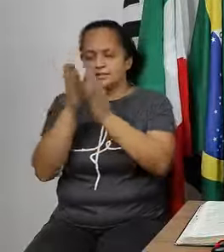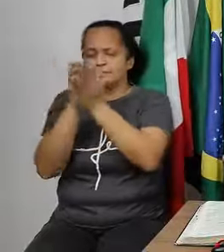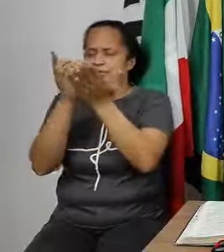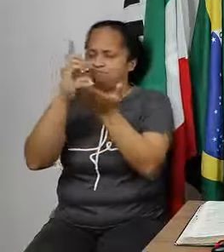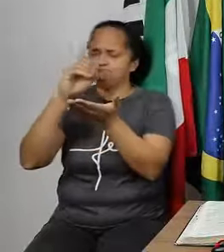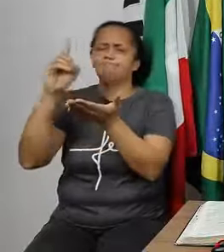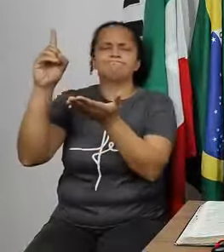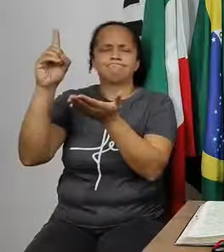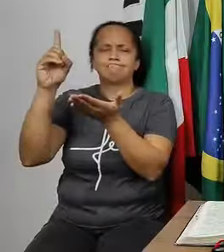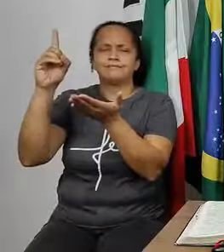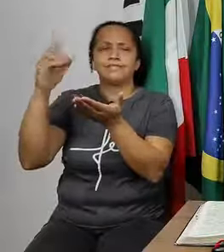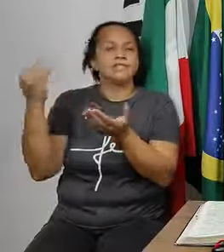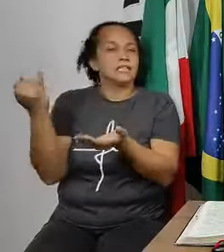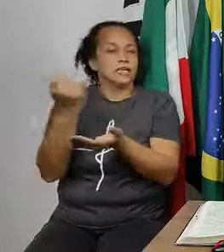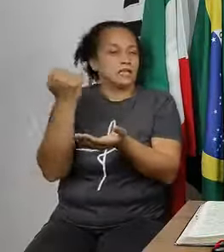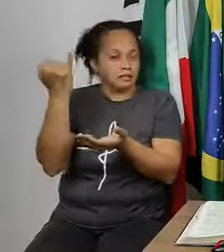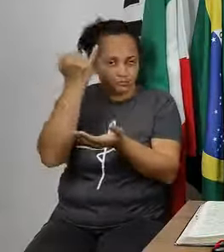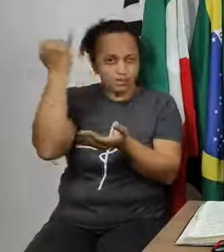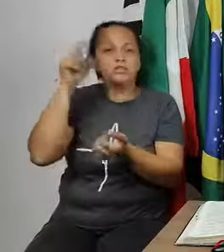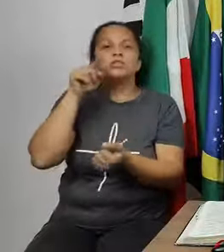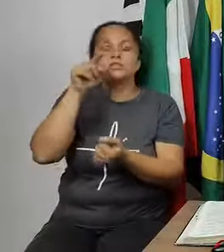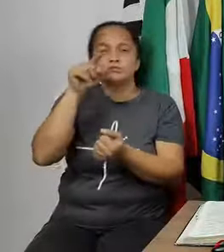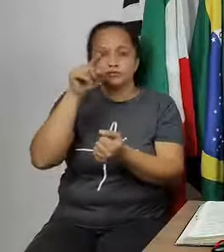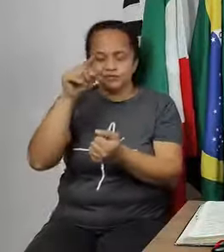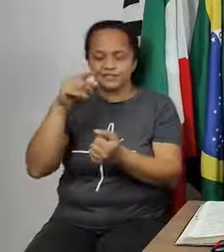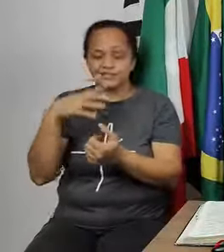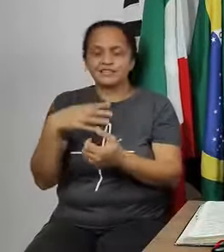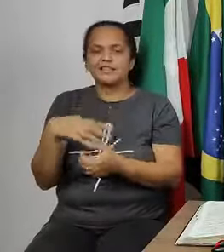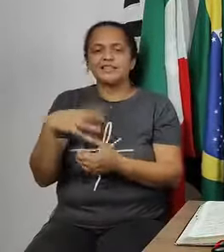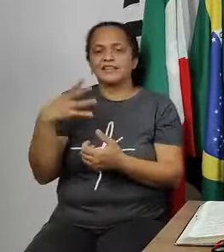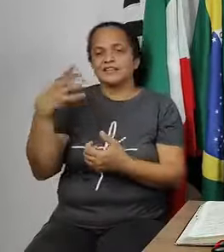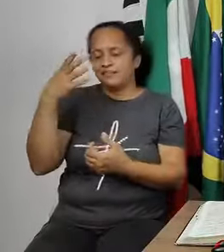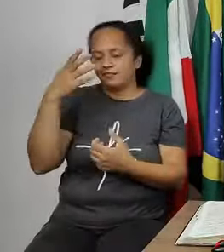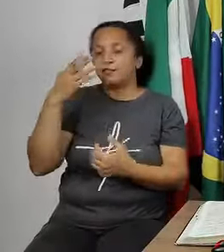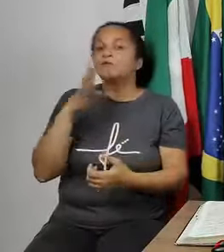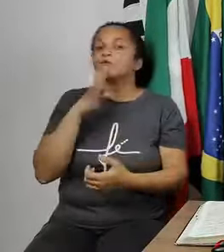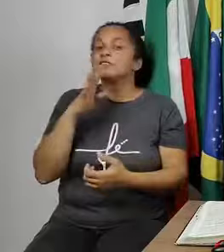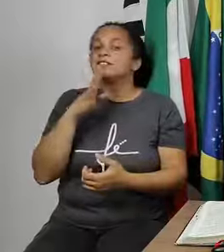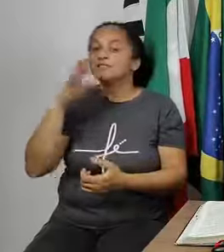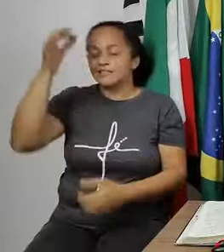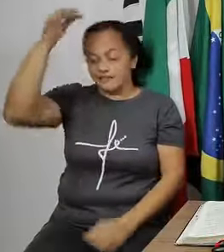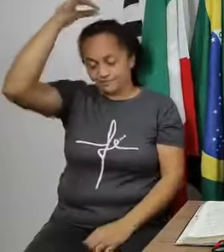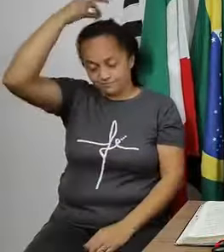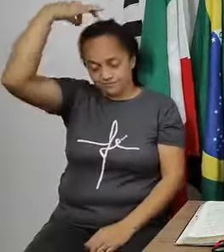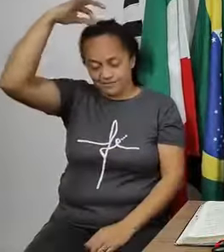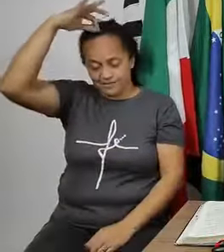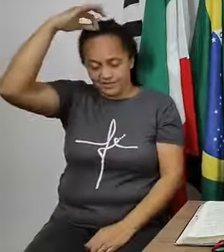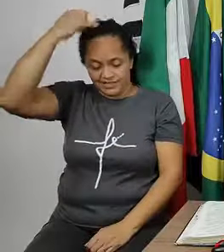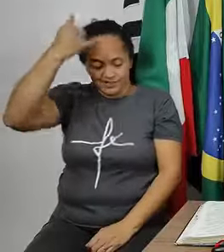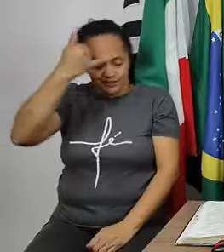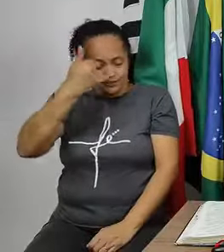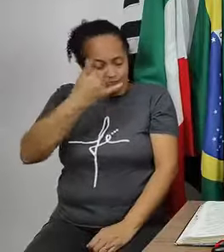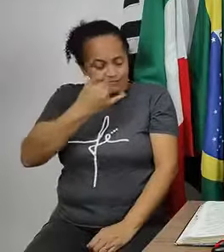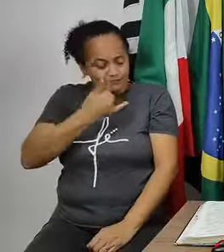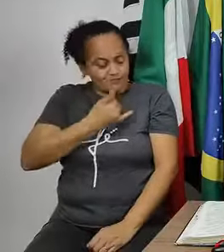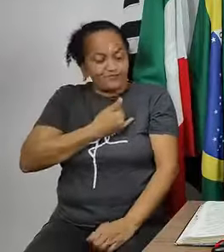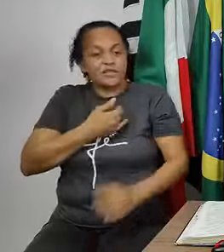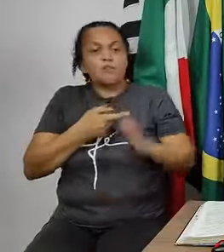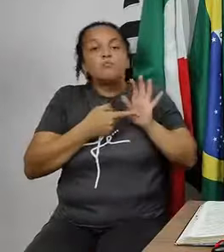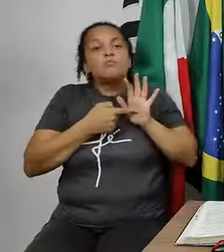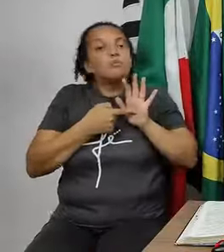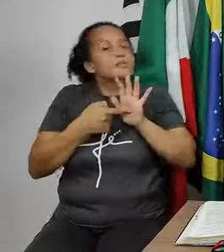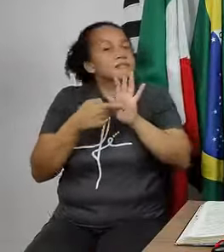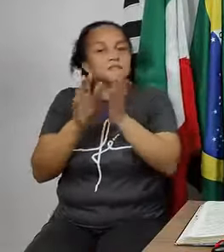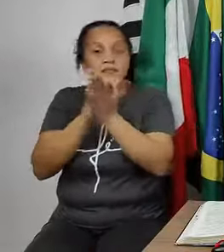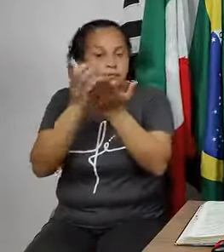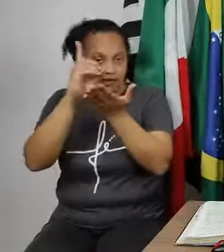é importante você receber do Espírito Santo o entendimento revelado da palavra. Porque é o